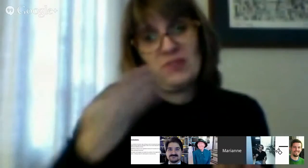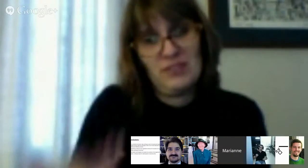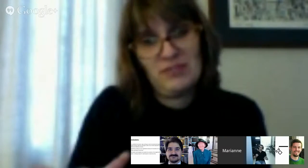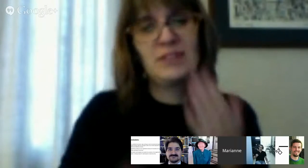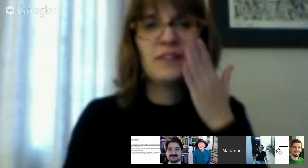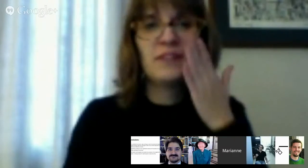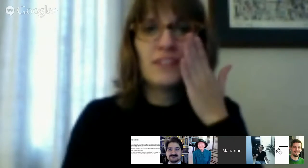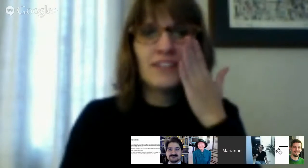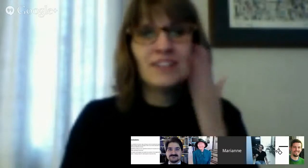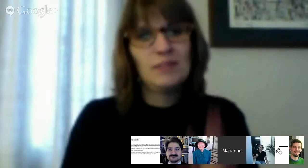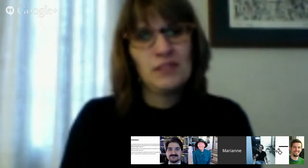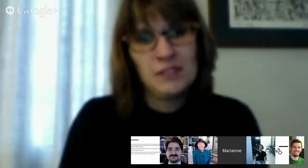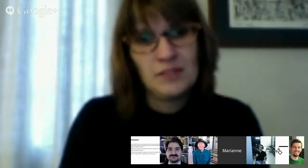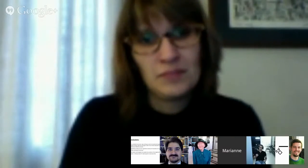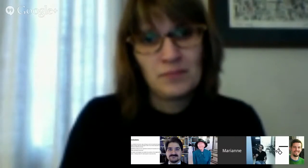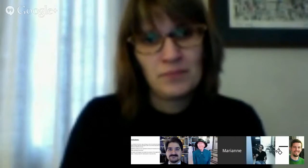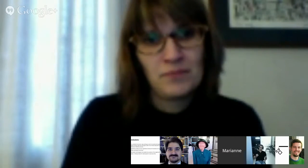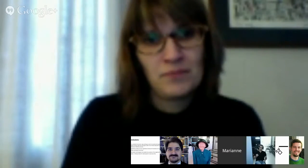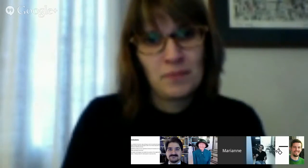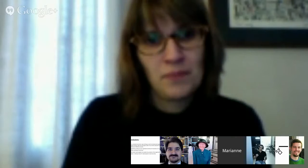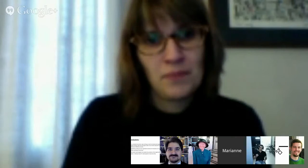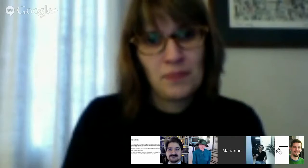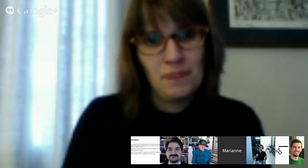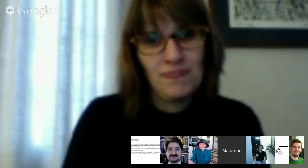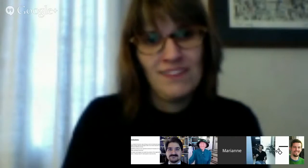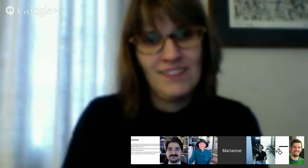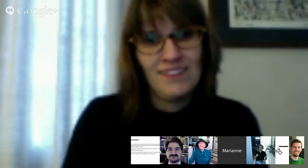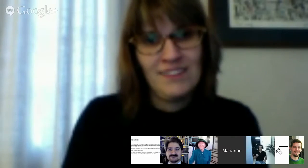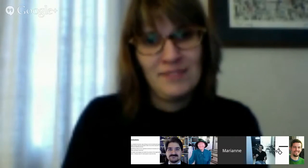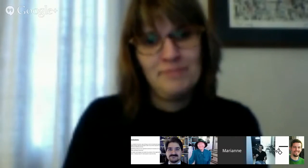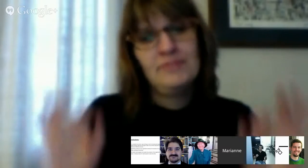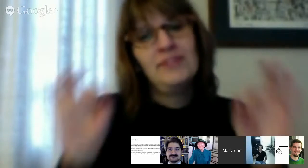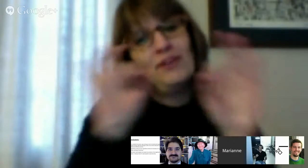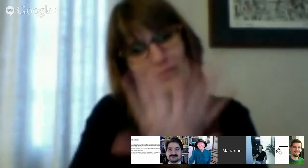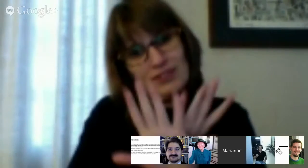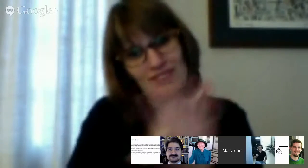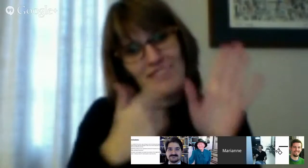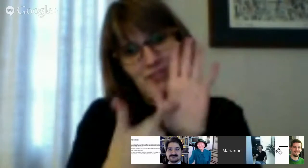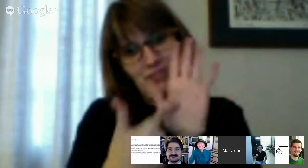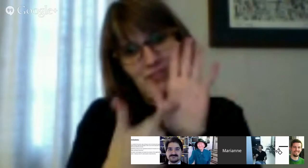o prazer de aprender uma escrita na sua própria língua.